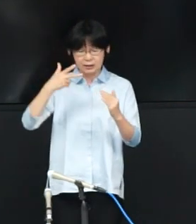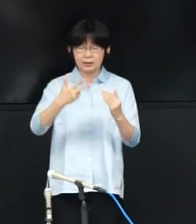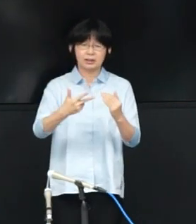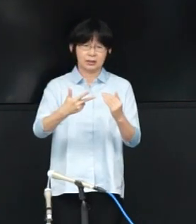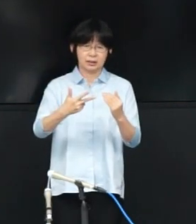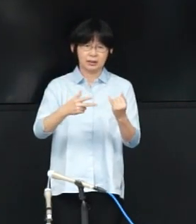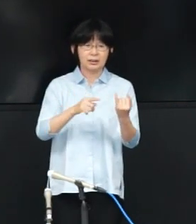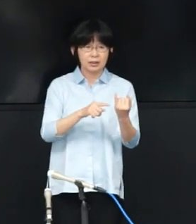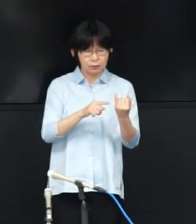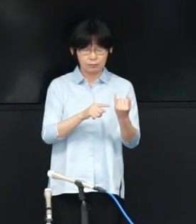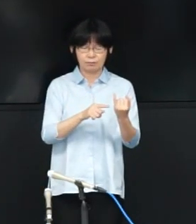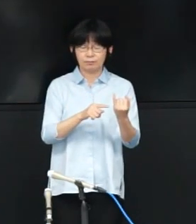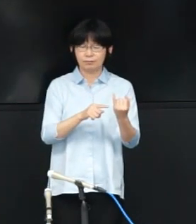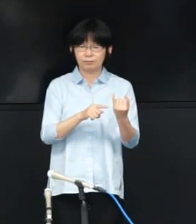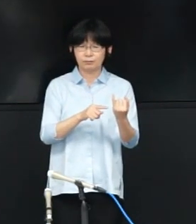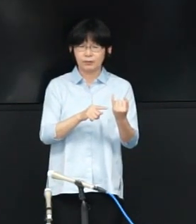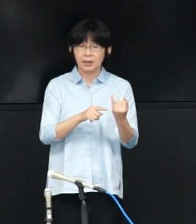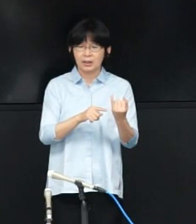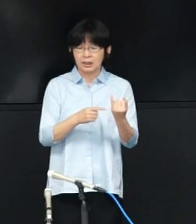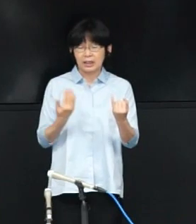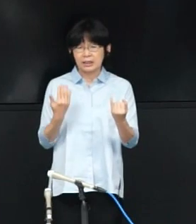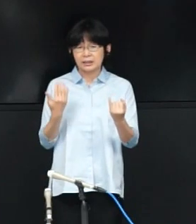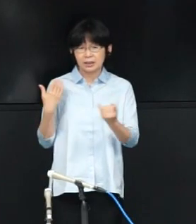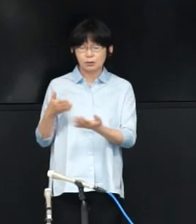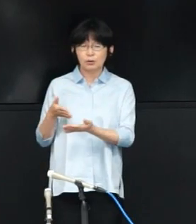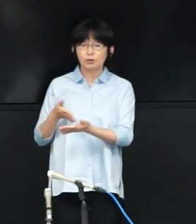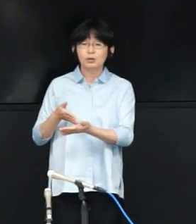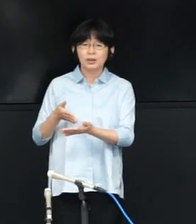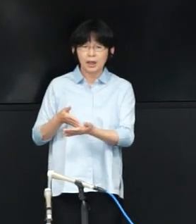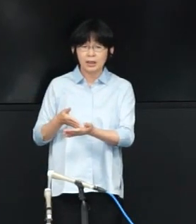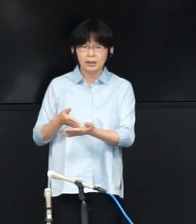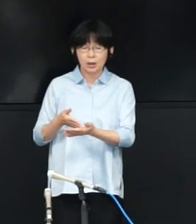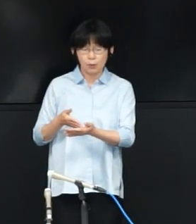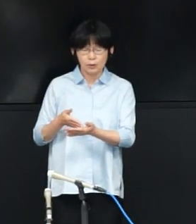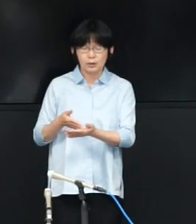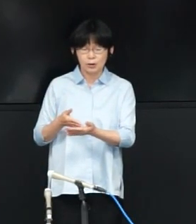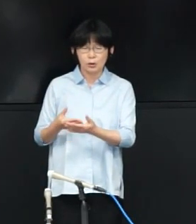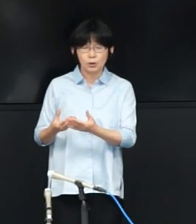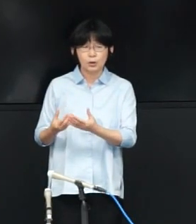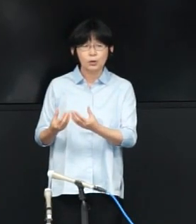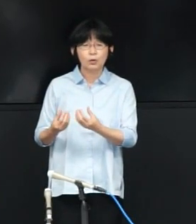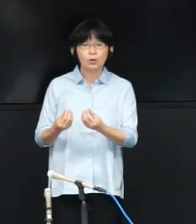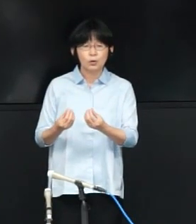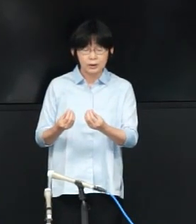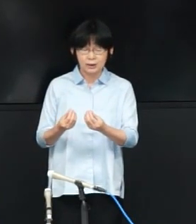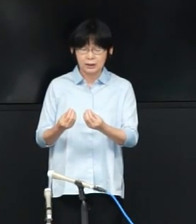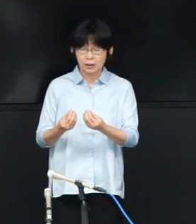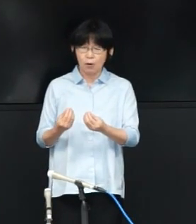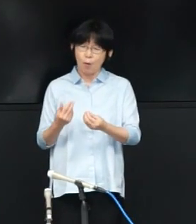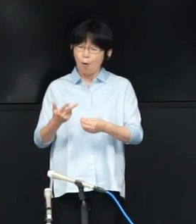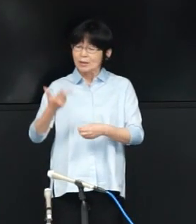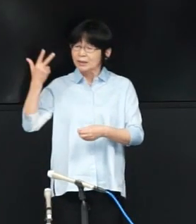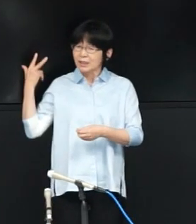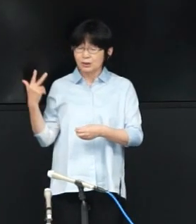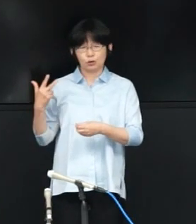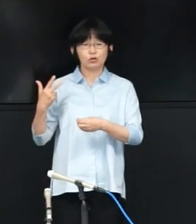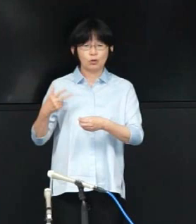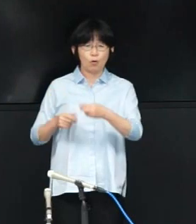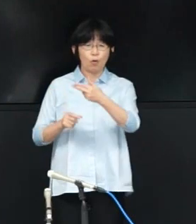から調整いたしますが、先ほども申し述べましたが、一時情報として先週17日に福岡